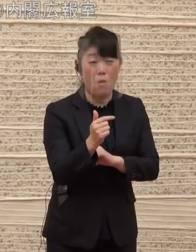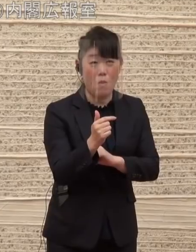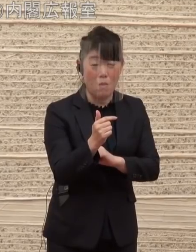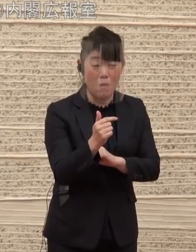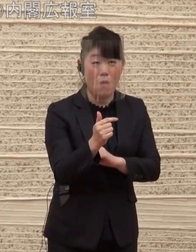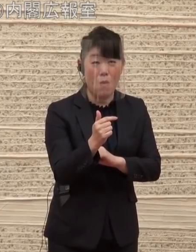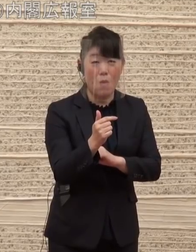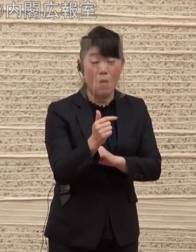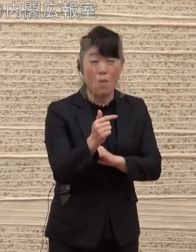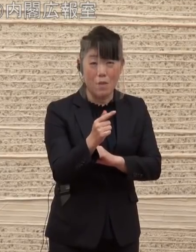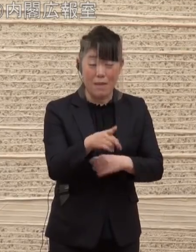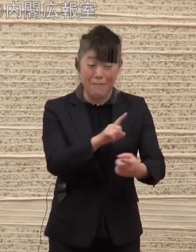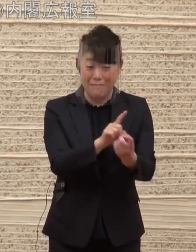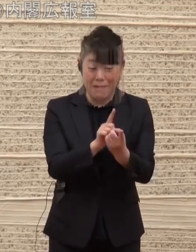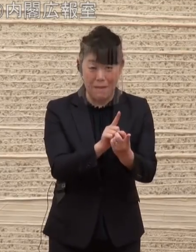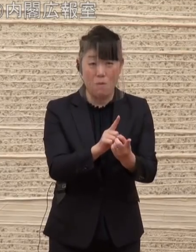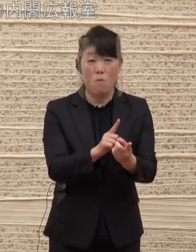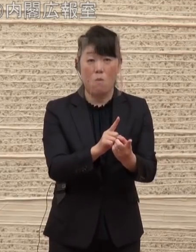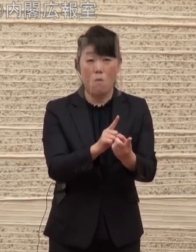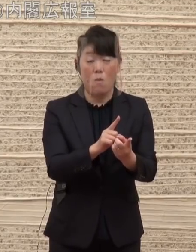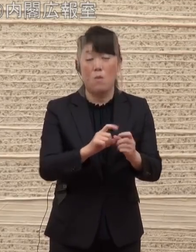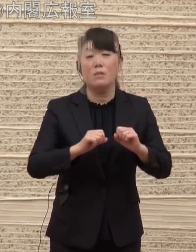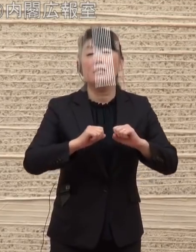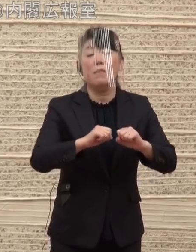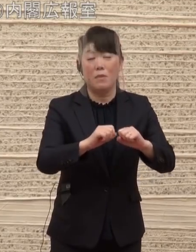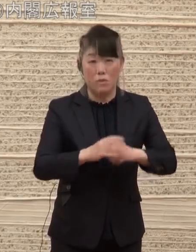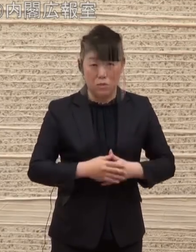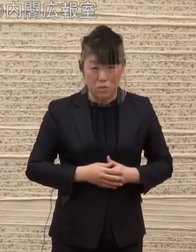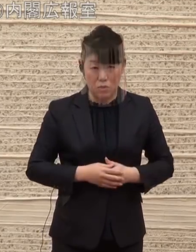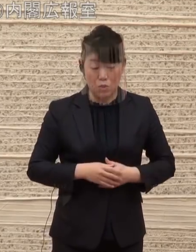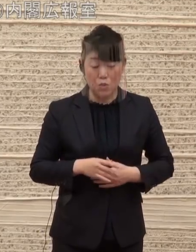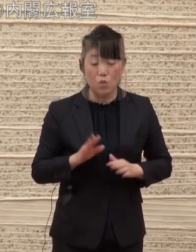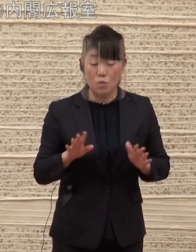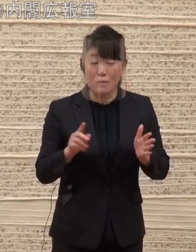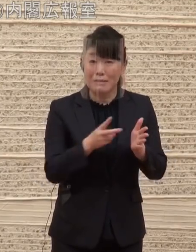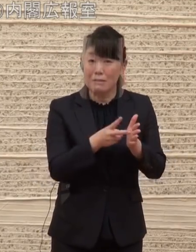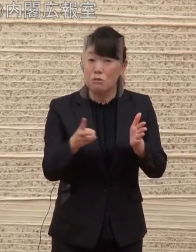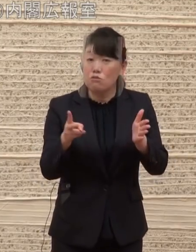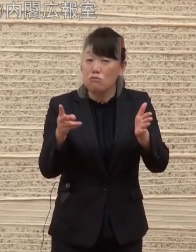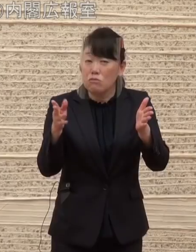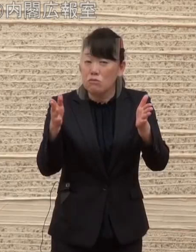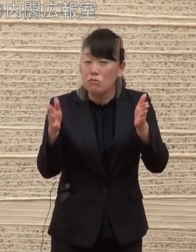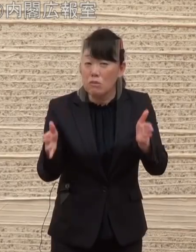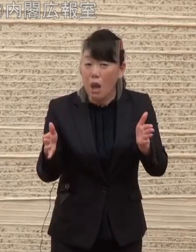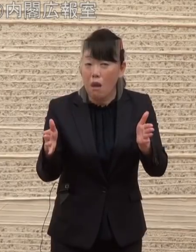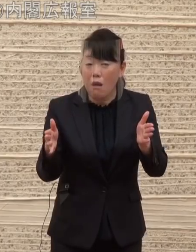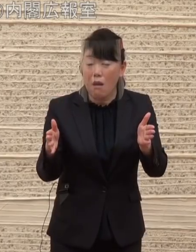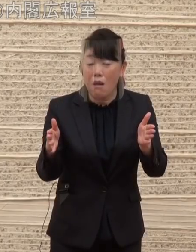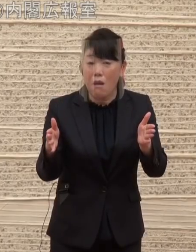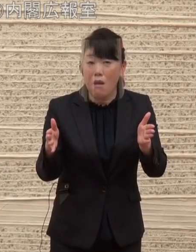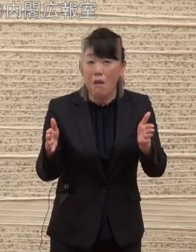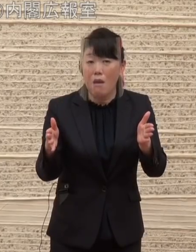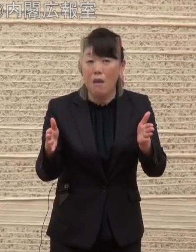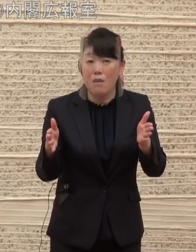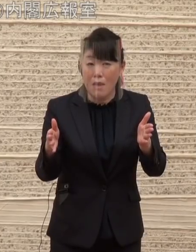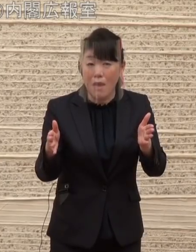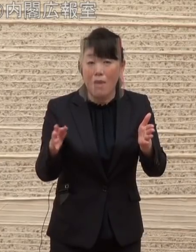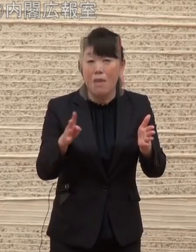ガンを持って対応しておりましてこの2週間余りでですね